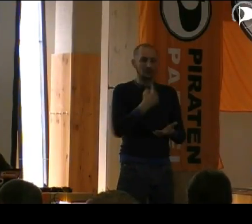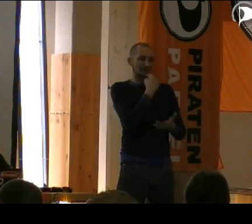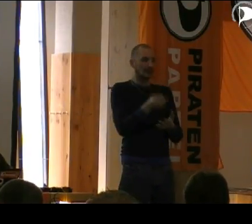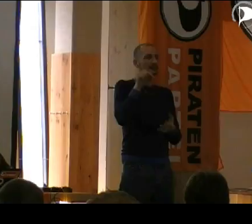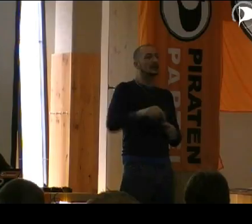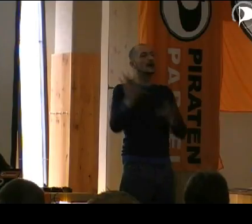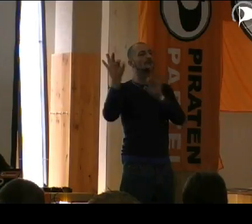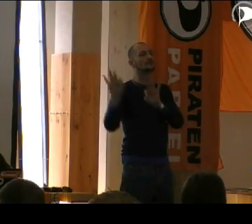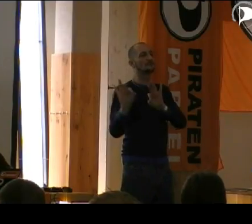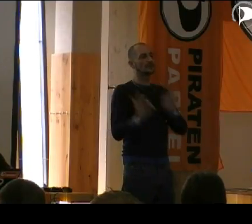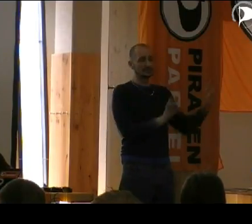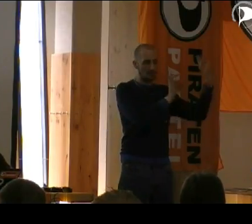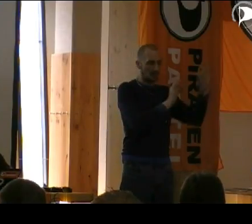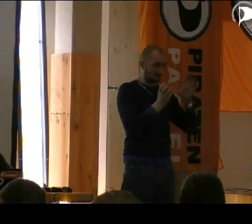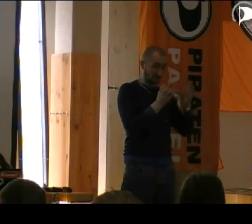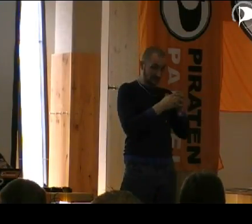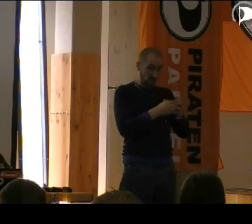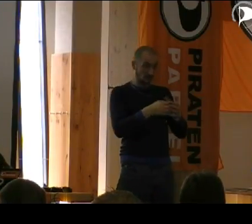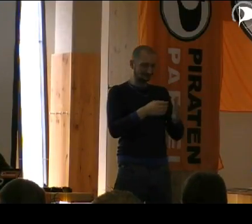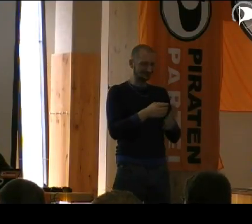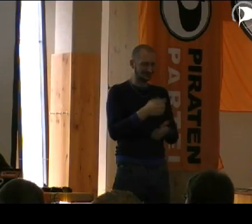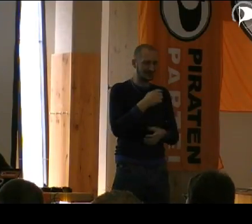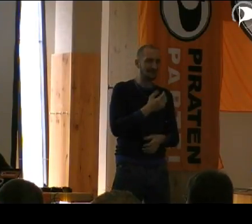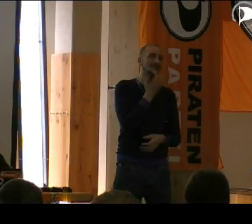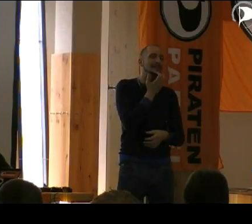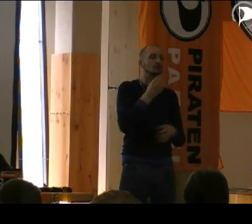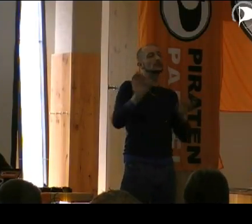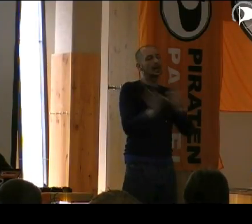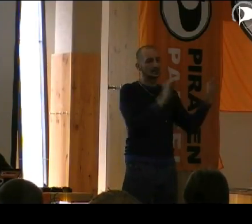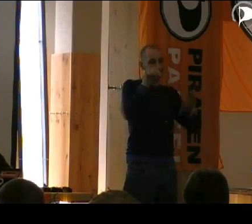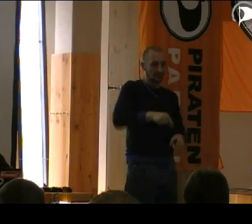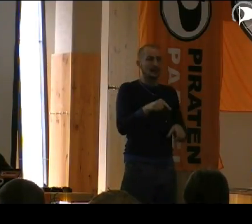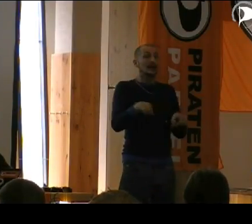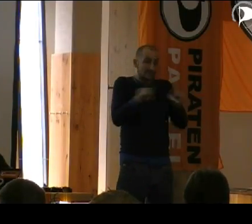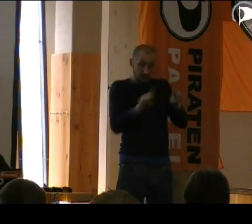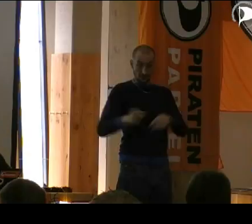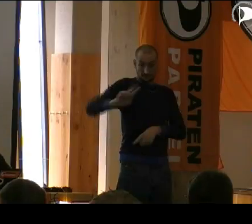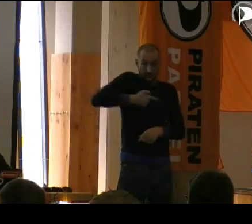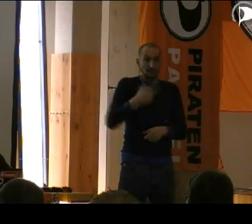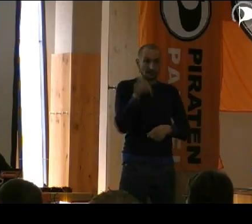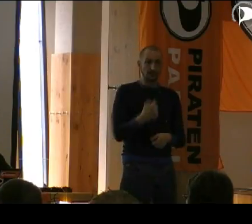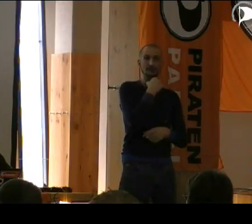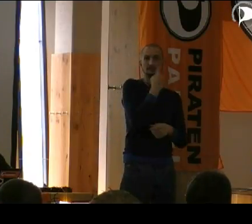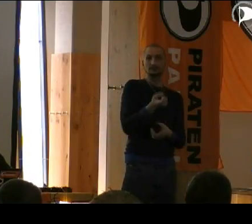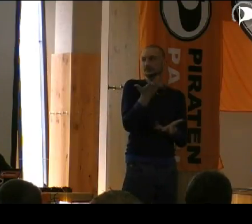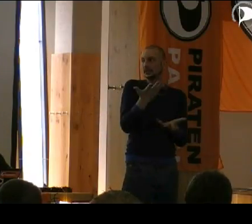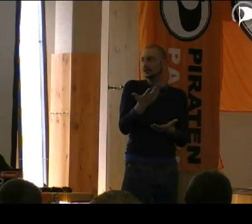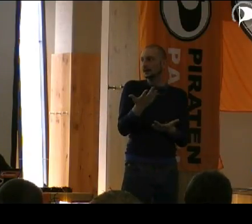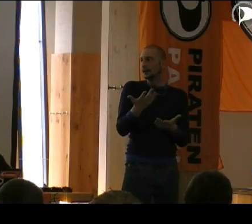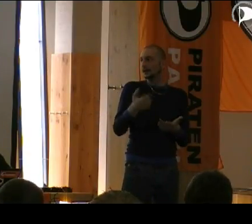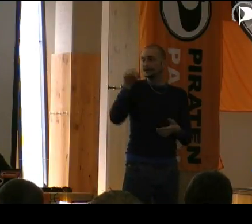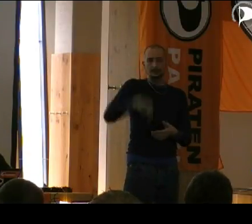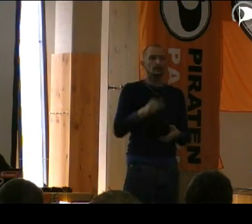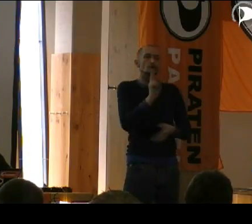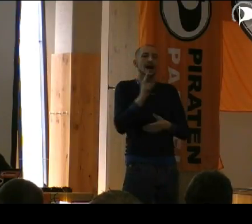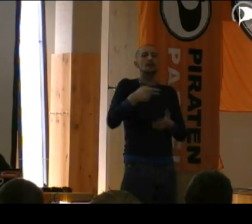an verlieren kann dass wir sagen es weiter eine wahre angeblich das genauso wie wenn ich das mache das recht zu versichern weil das ist jedoch möglicherweise so